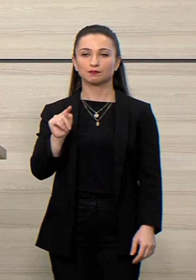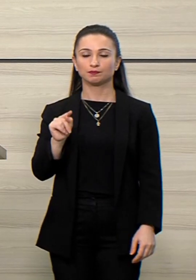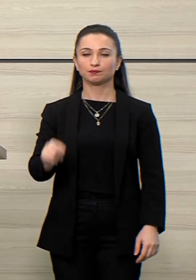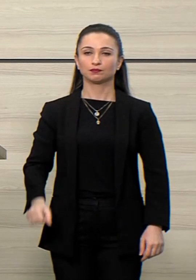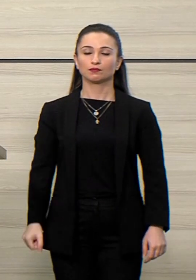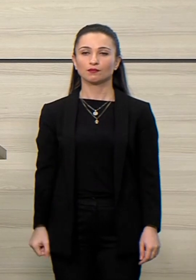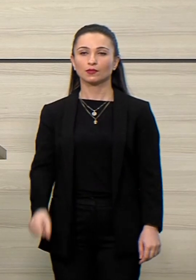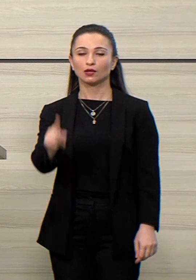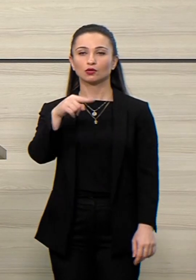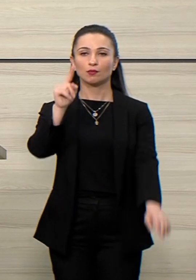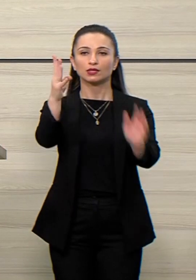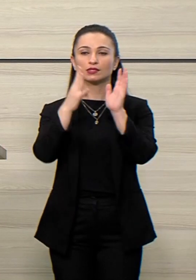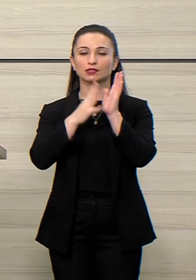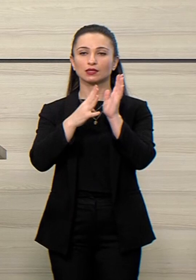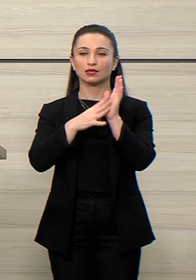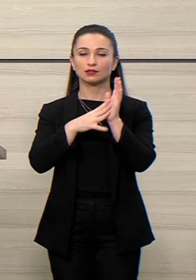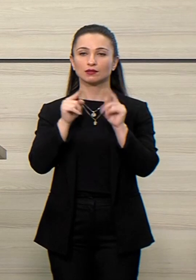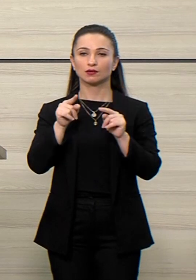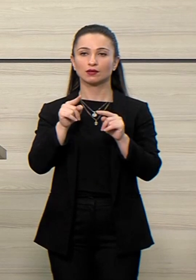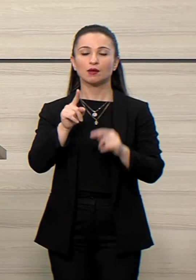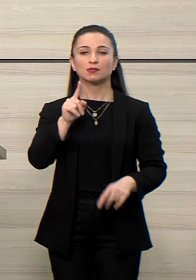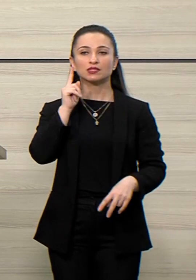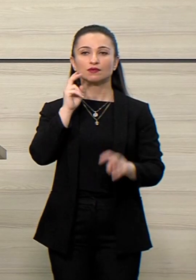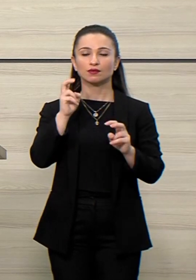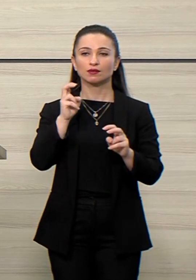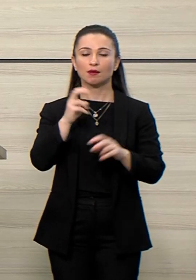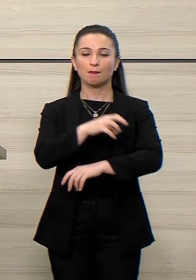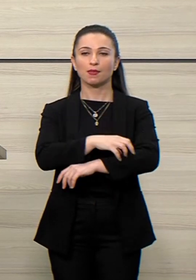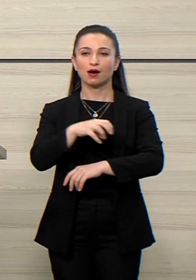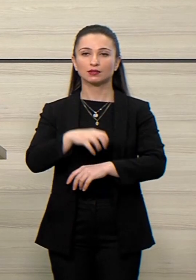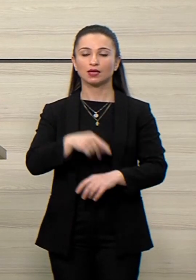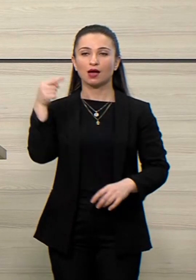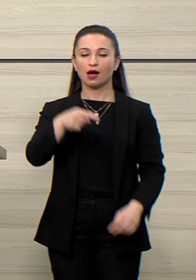3.18%. ნომერი 9 გაჩეჩილაძე, მწვანეთა პარტია,